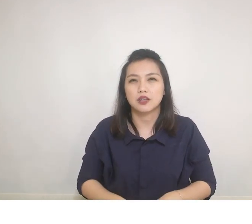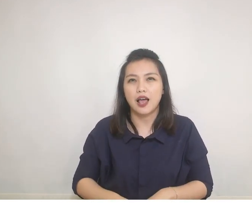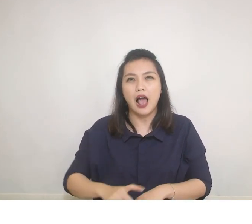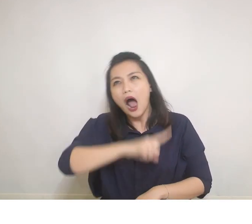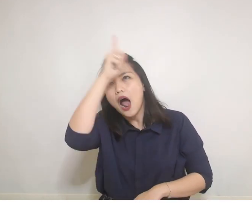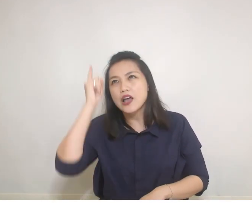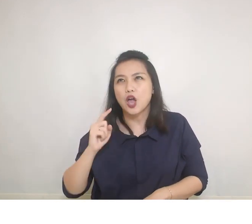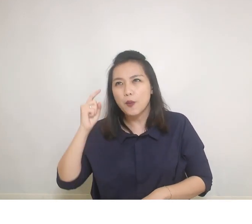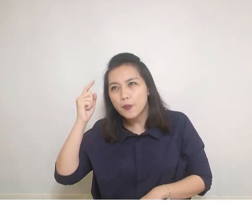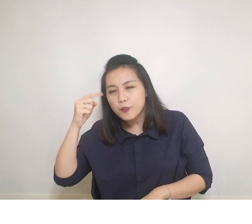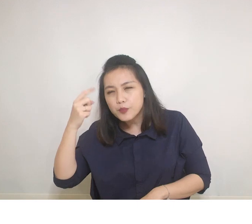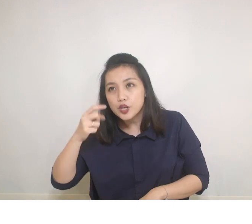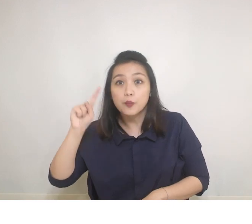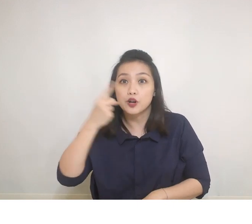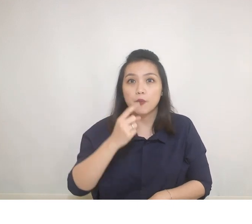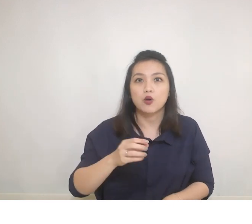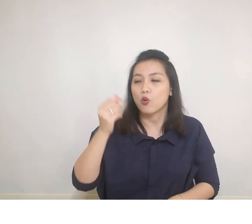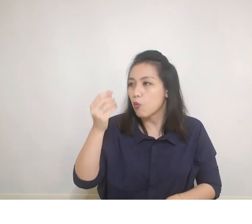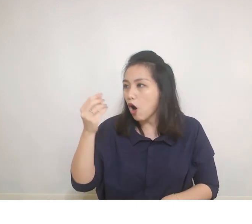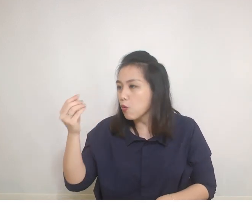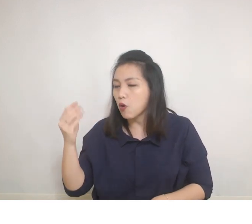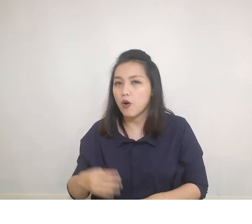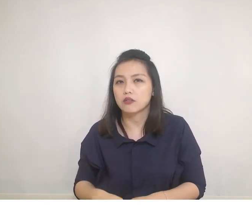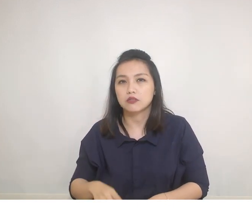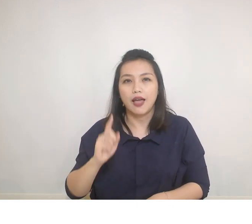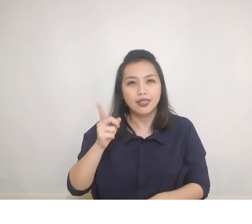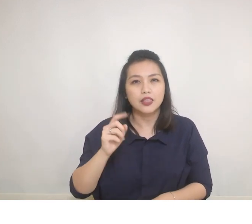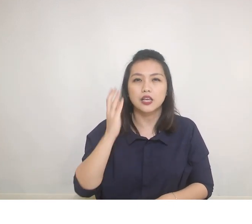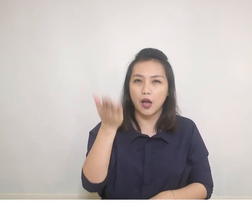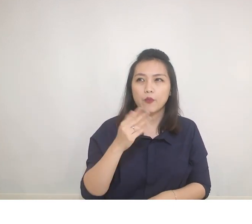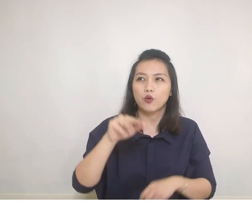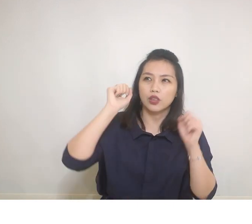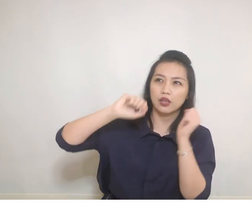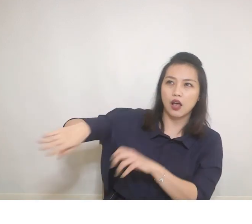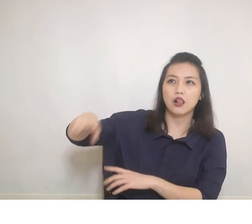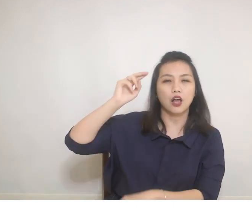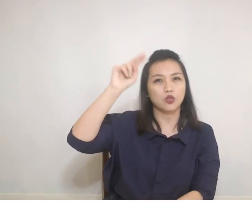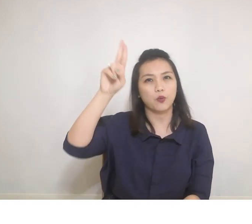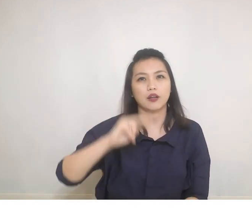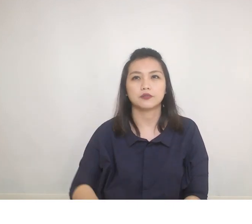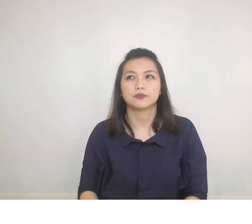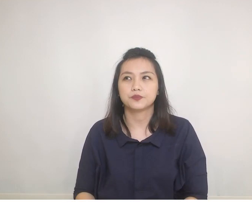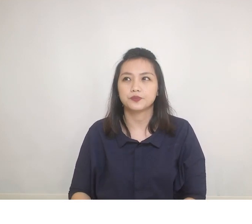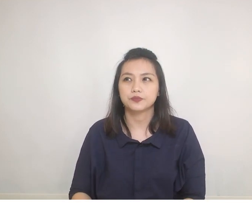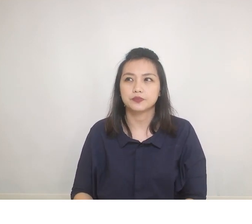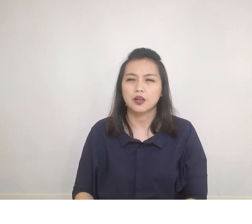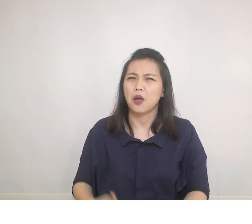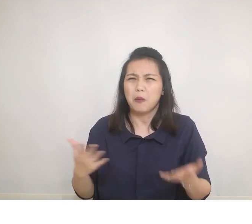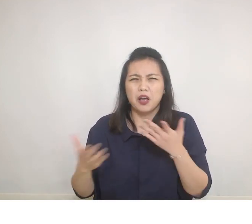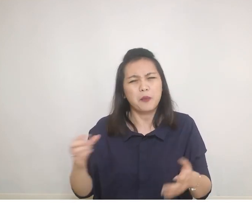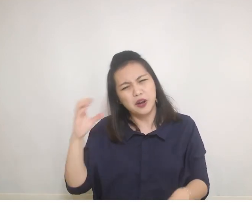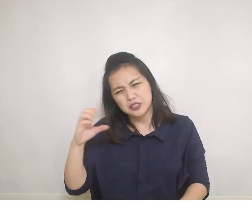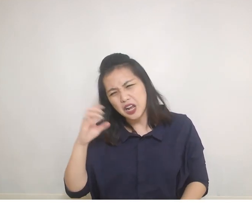kali pelayanan itu selalu merasa berkorban. Setiap kali melakukan sesuatu untuk Tuhan, entah itu CG, entah itu. Mending kalau CG itu